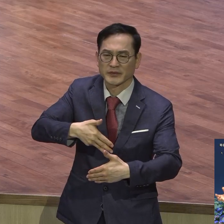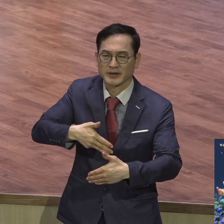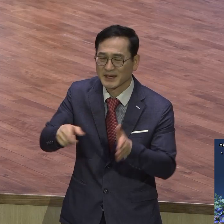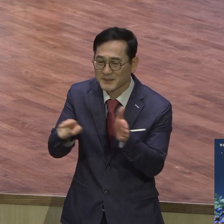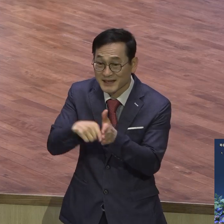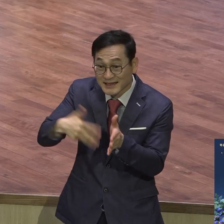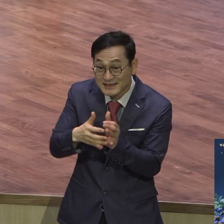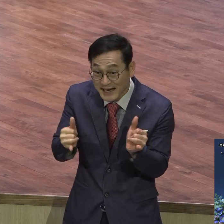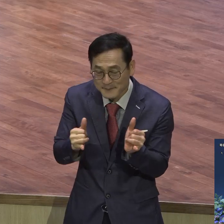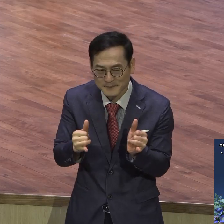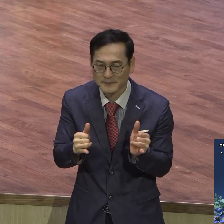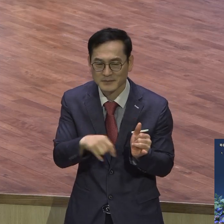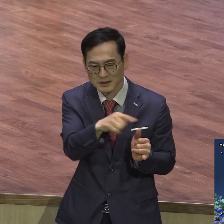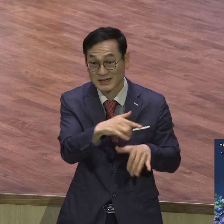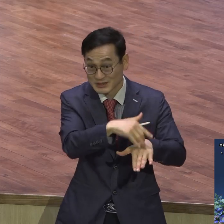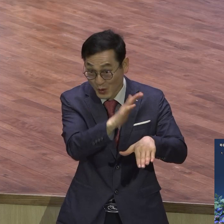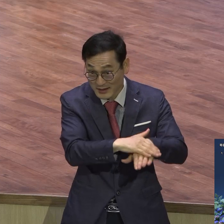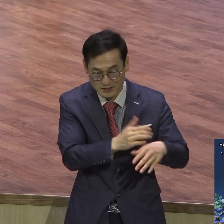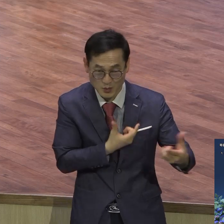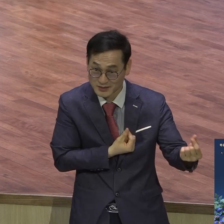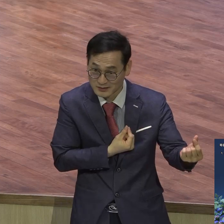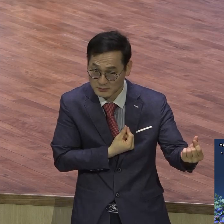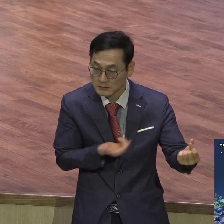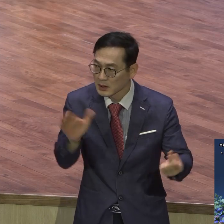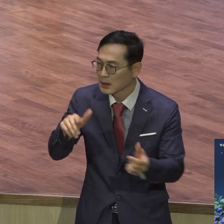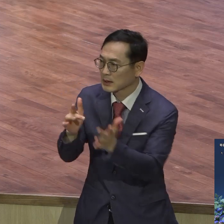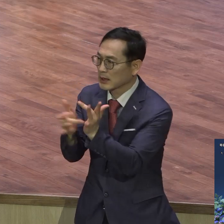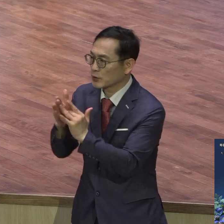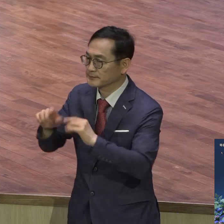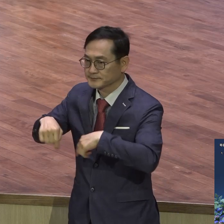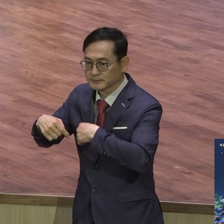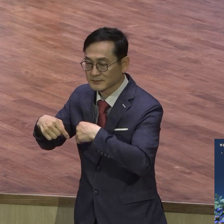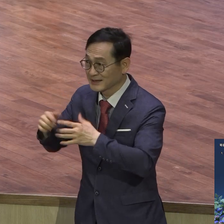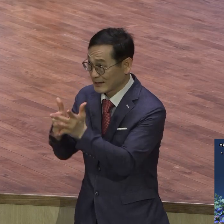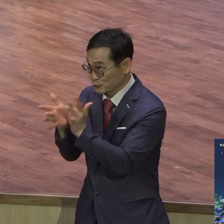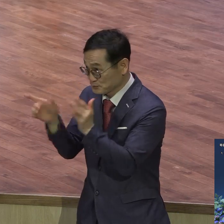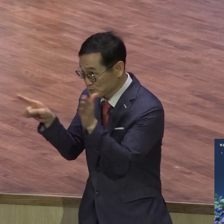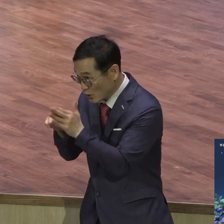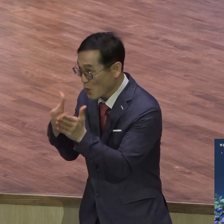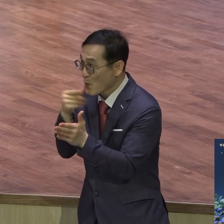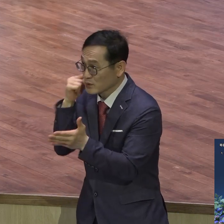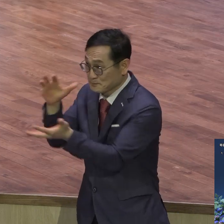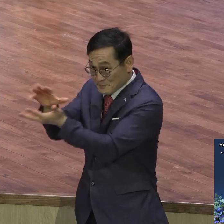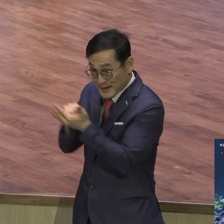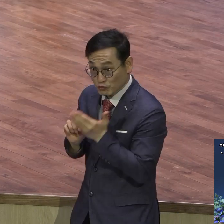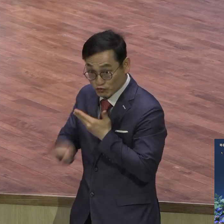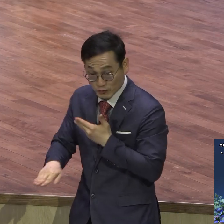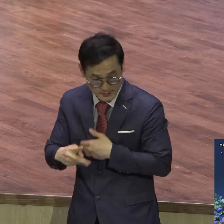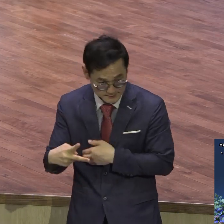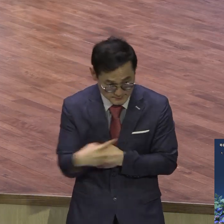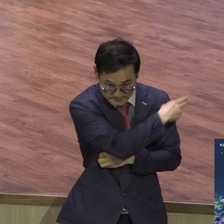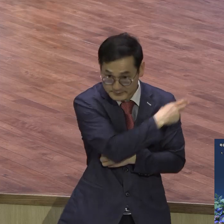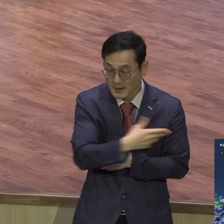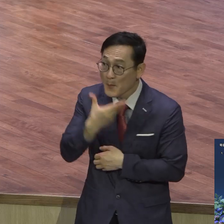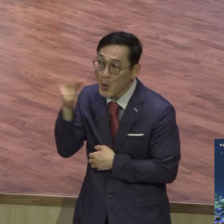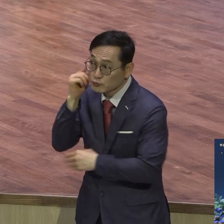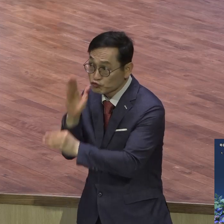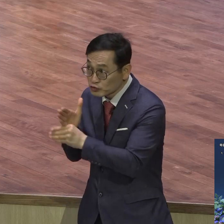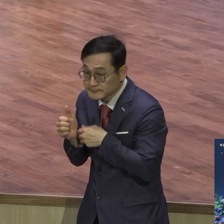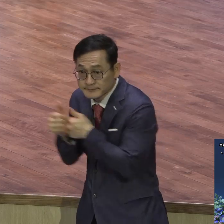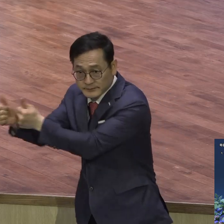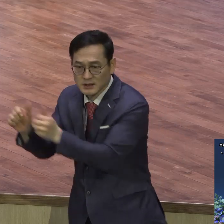그 습관들 그 문화들 이제 여운교회에 나와서 복음을 받았으면 완전히 복음 시대에 삶을 사시기